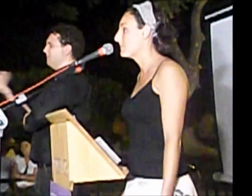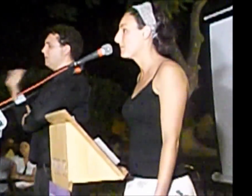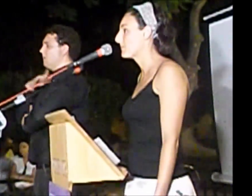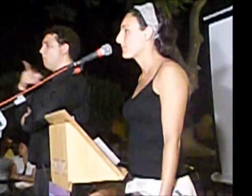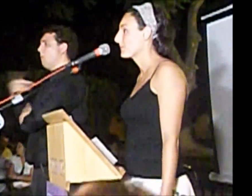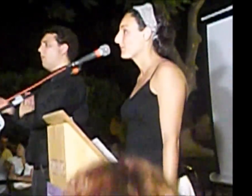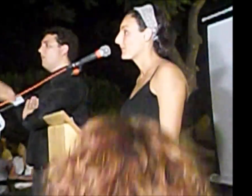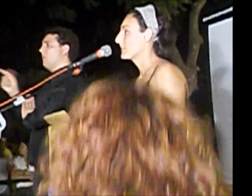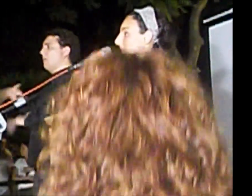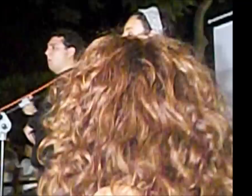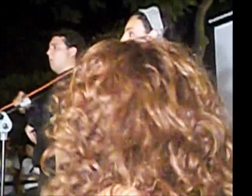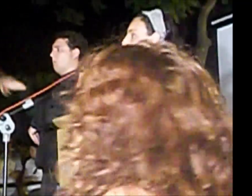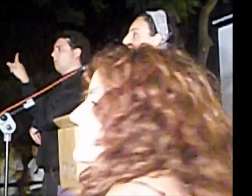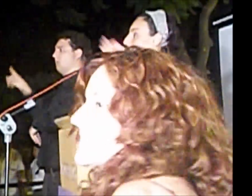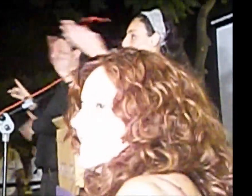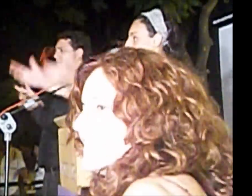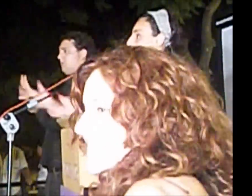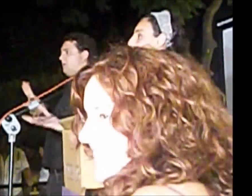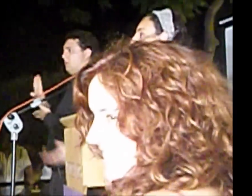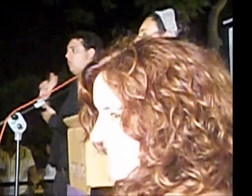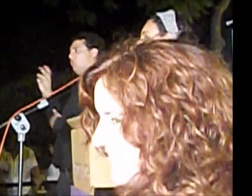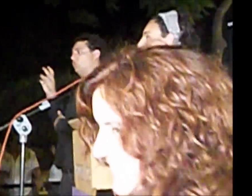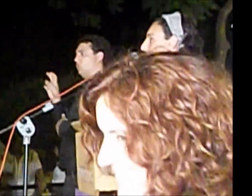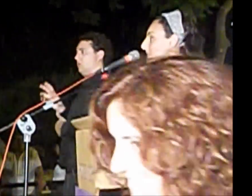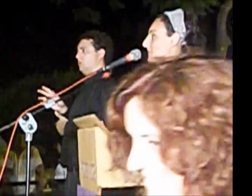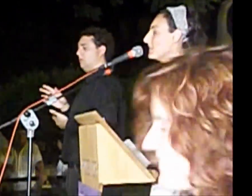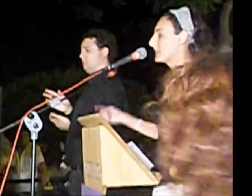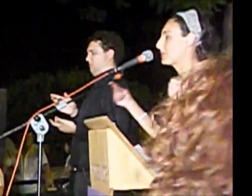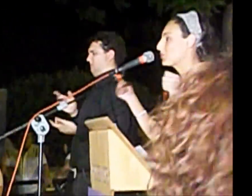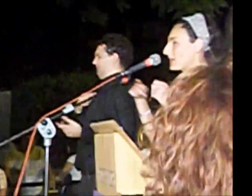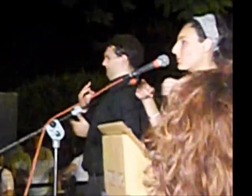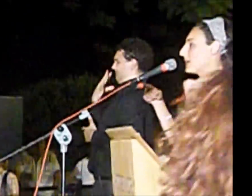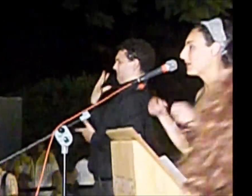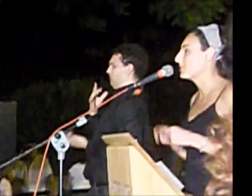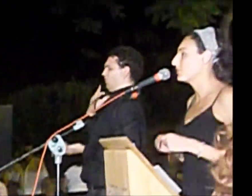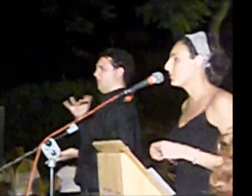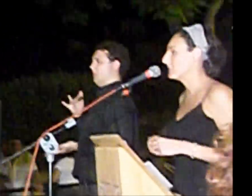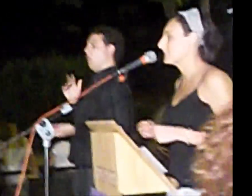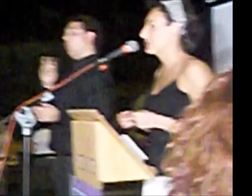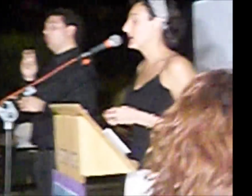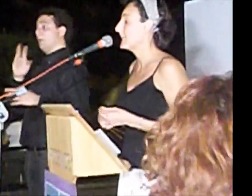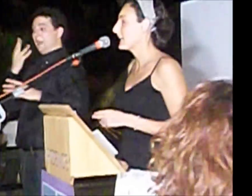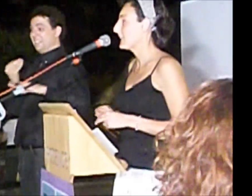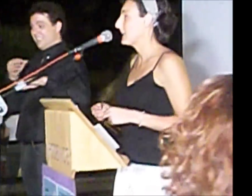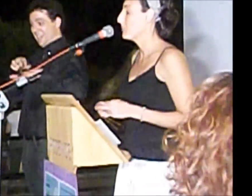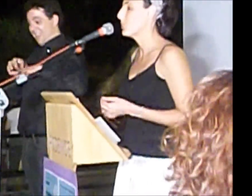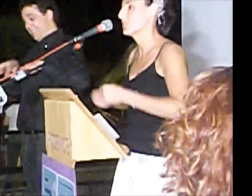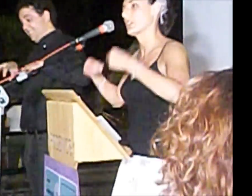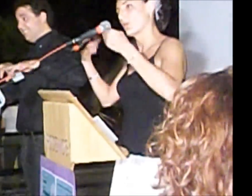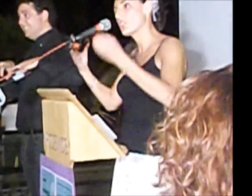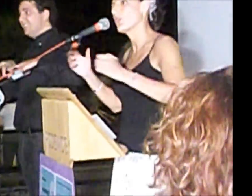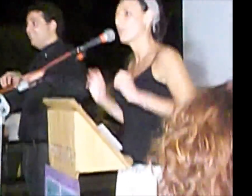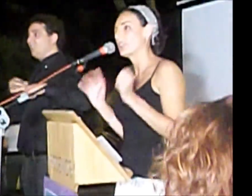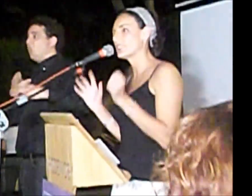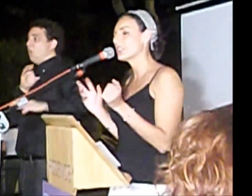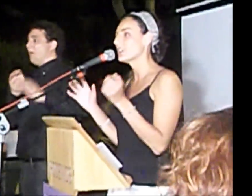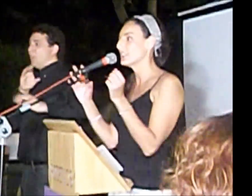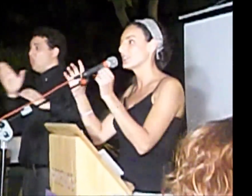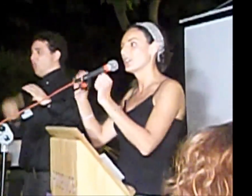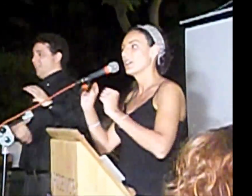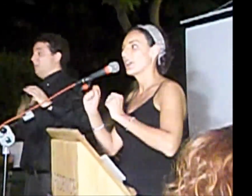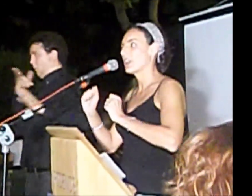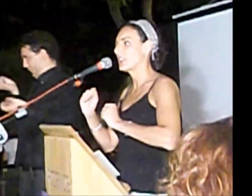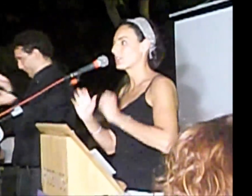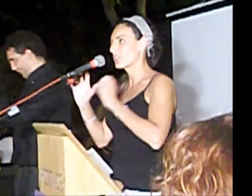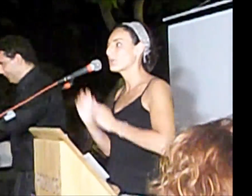deportada. Deportada a otra zona de Palestina que no tiene comunicación con esa. De manera que, bueno, es que cuento, Palestina